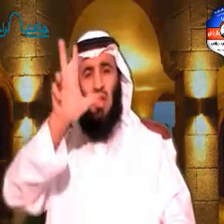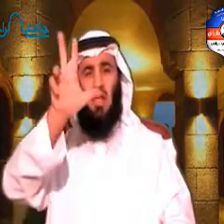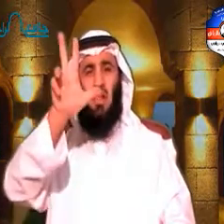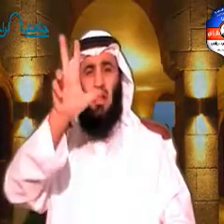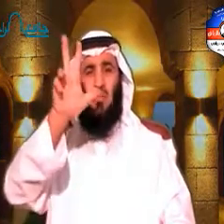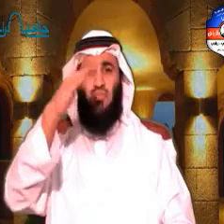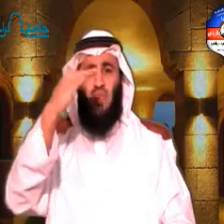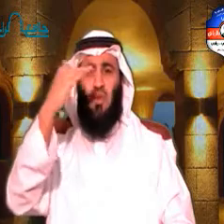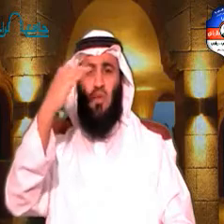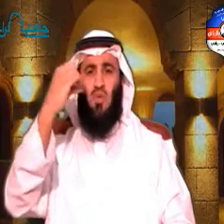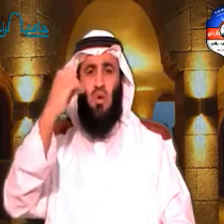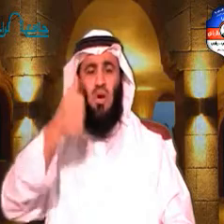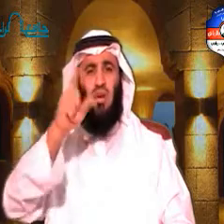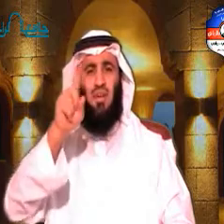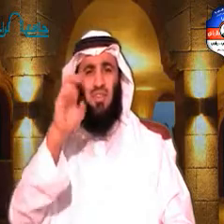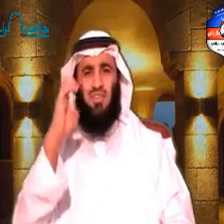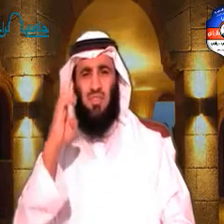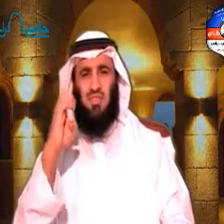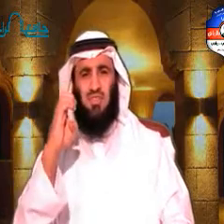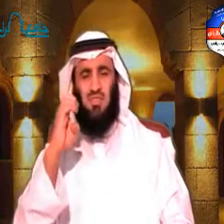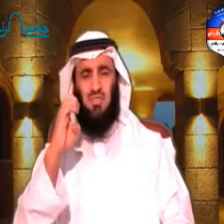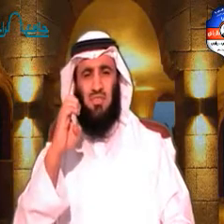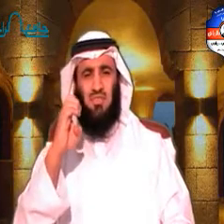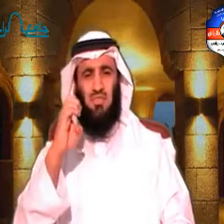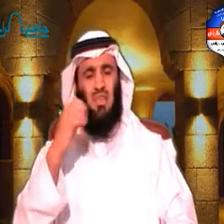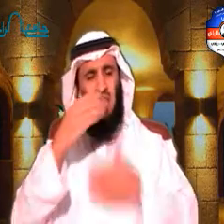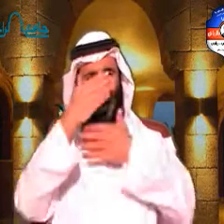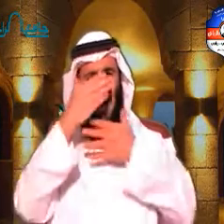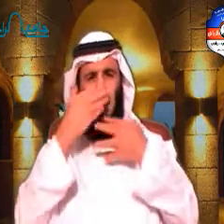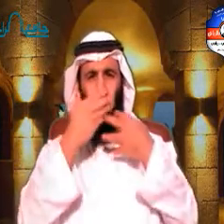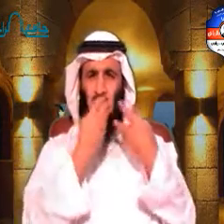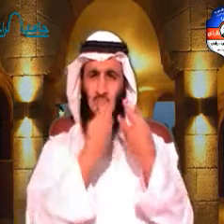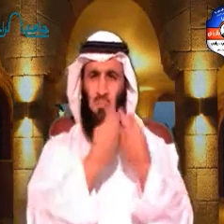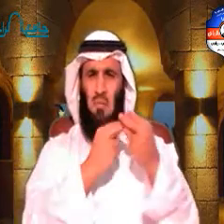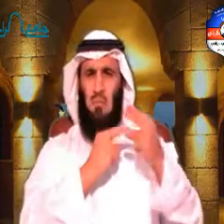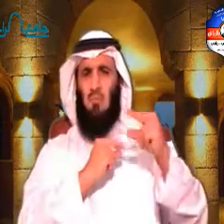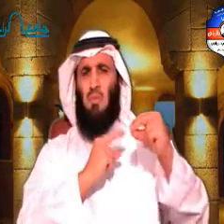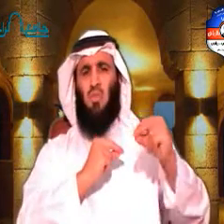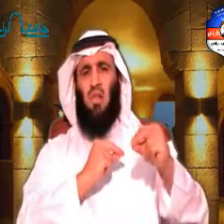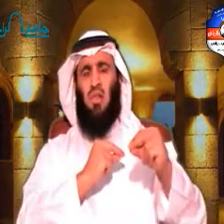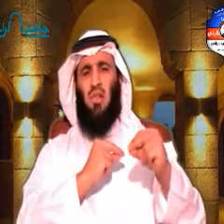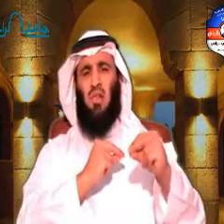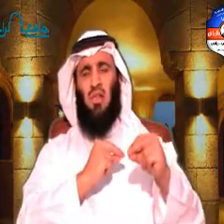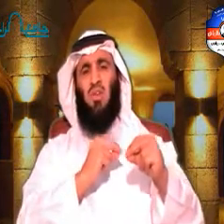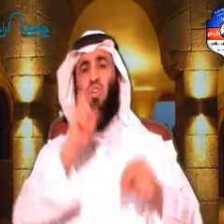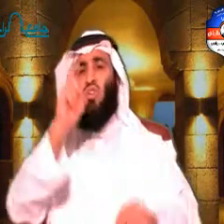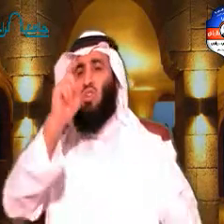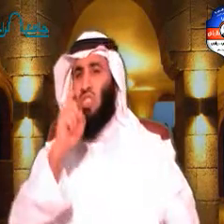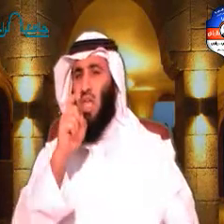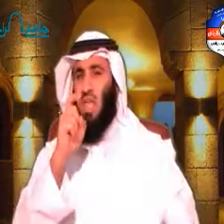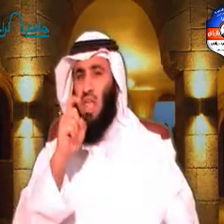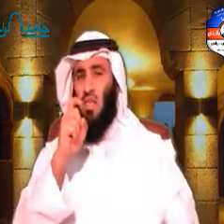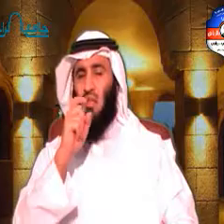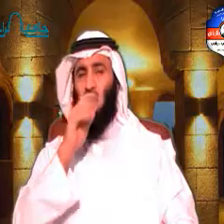والشيعة الغالين في آل بيت الله في آل بيت رسول الله الكارهين للخلفاء